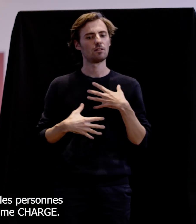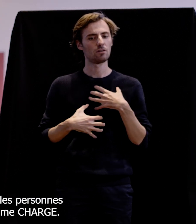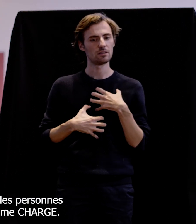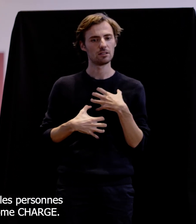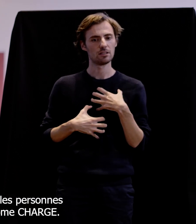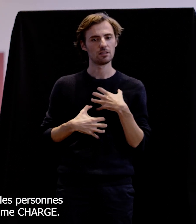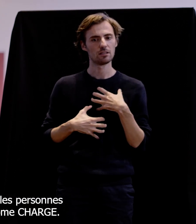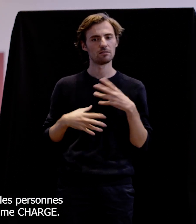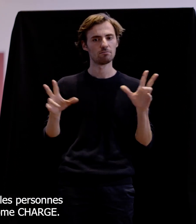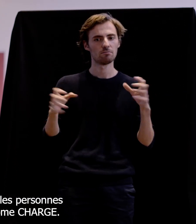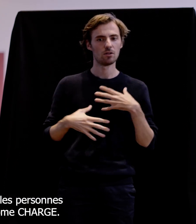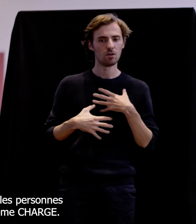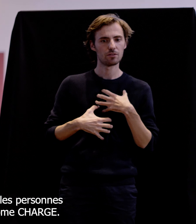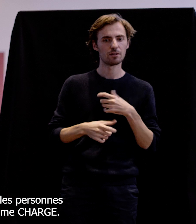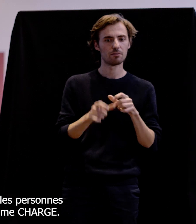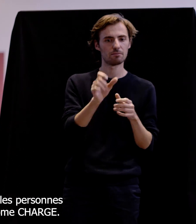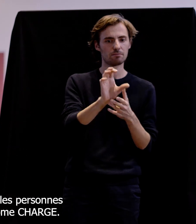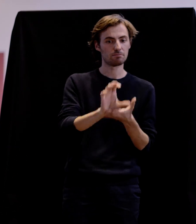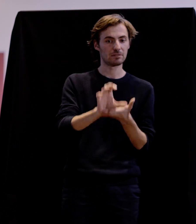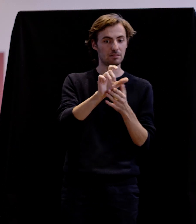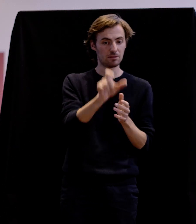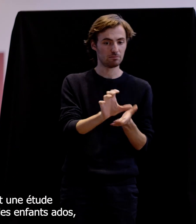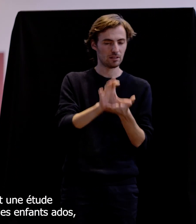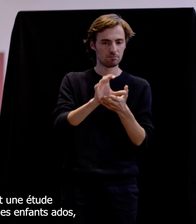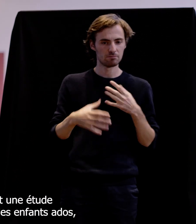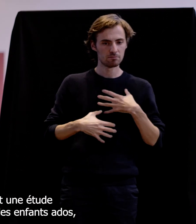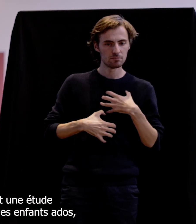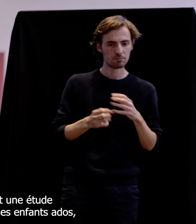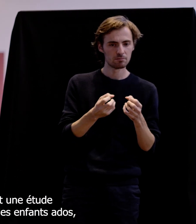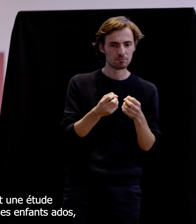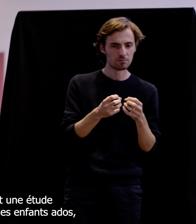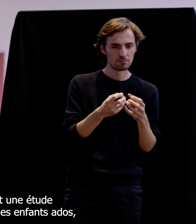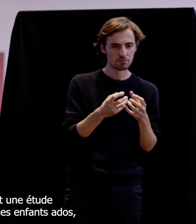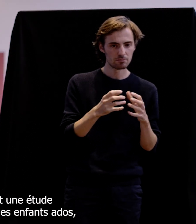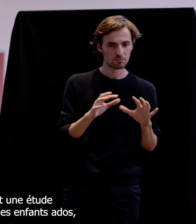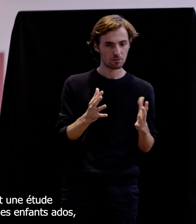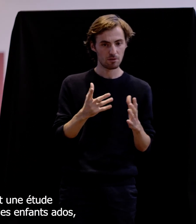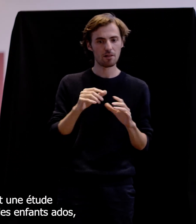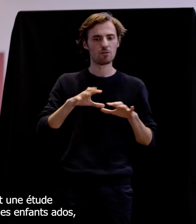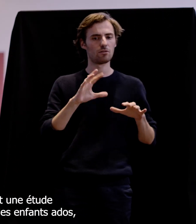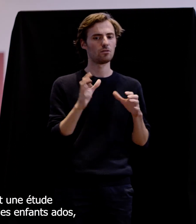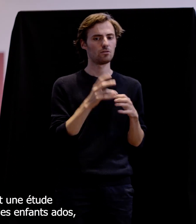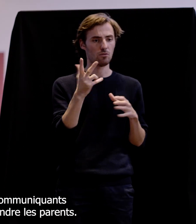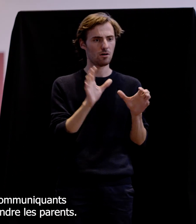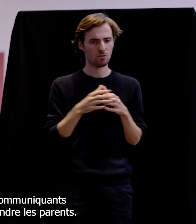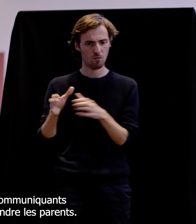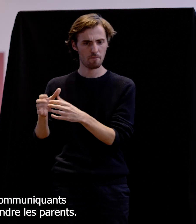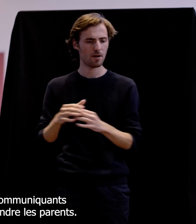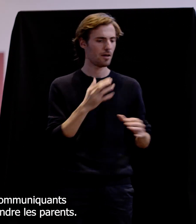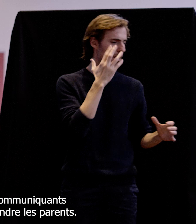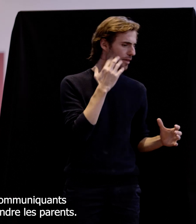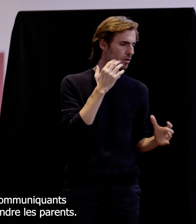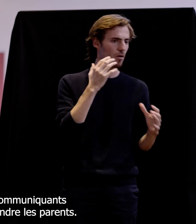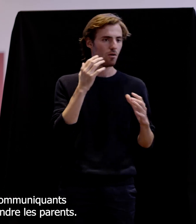l'anxiété dans les personnes qui ont le syndrome Charge. Donc, elle a fait une étude sur 3 groupes, des enfants ados, des